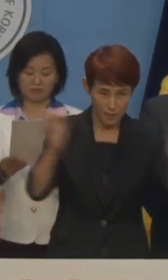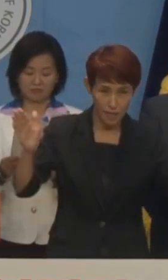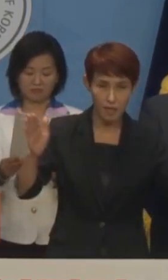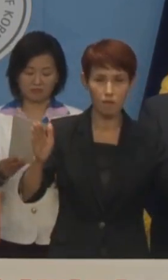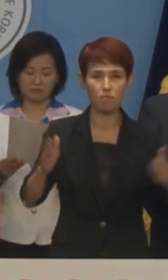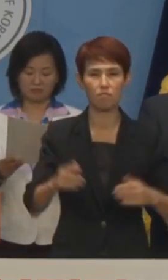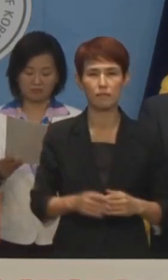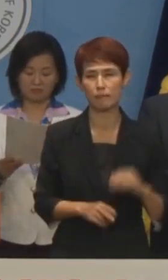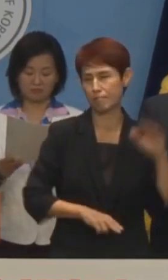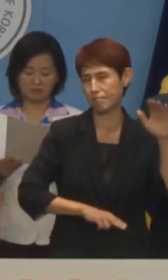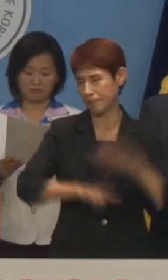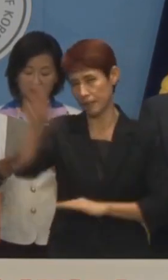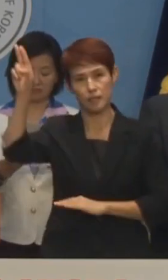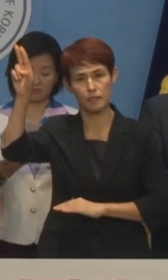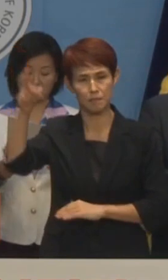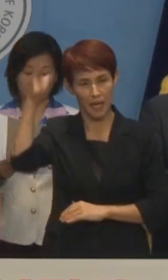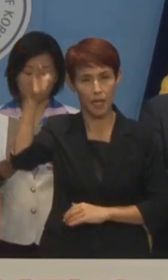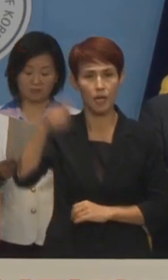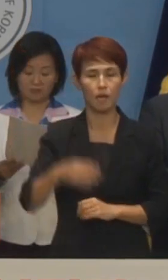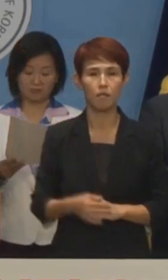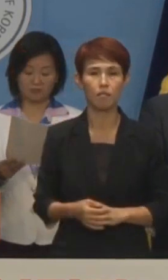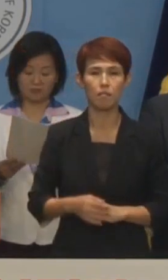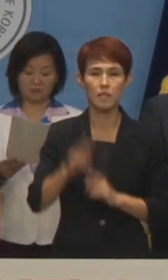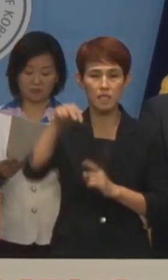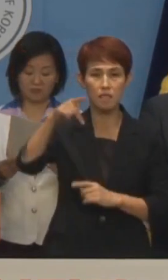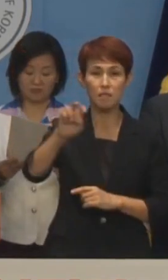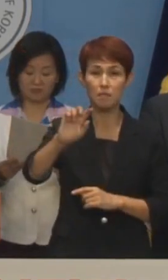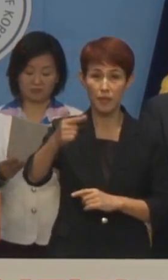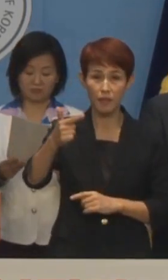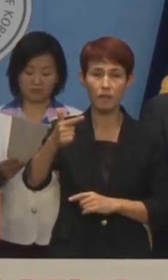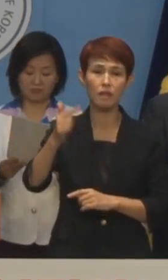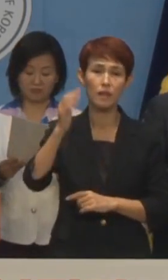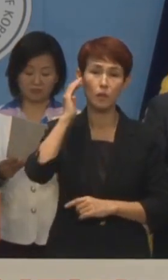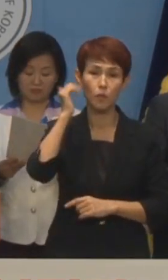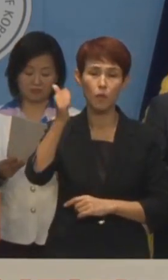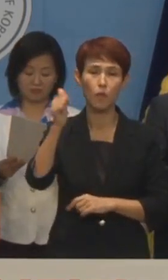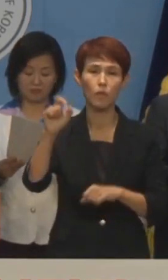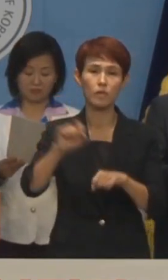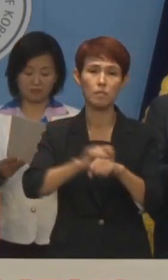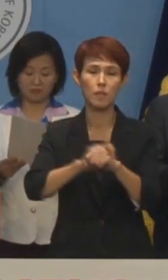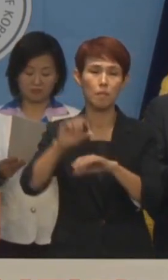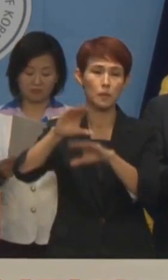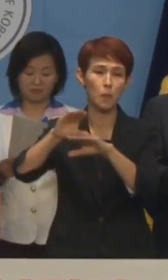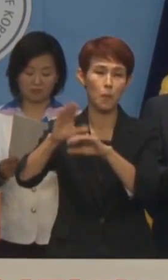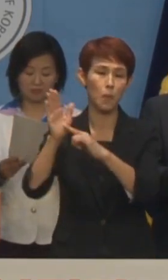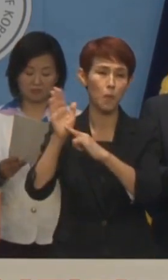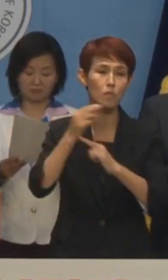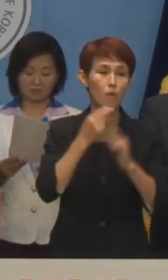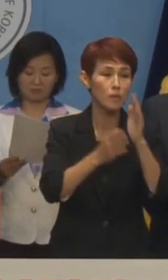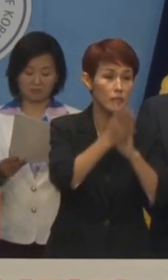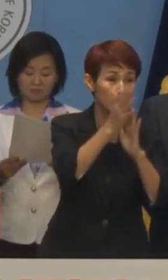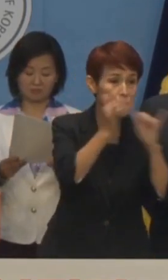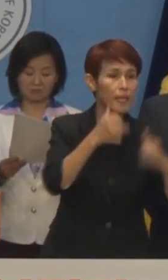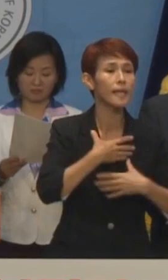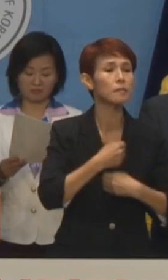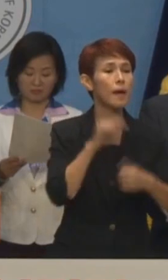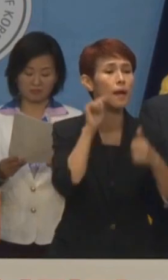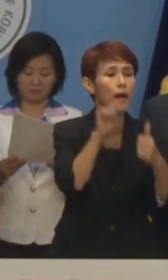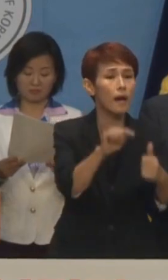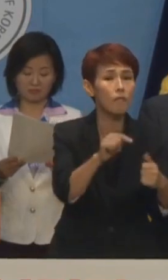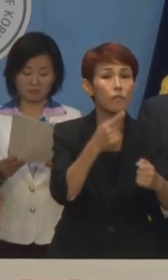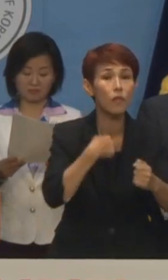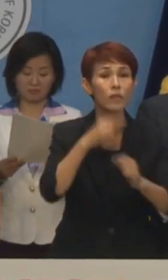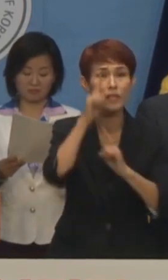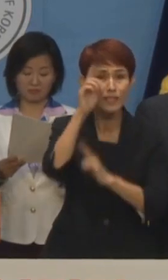제일 먼저 도주했다가 이승만 대통령의 6.27 특별방송을 통해 서울 시민은 안심하라고